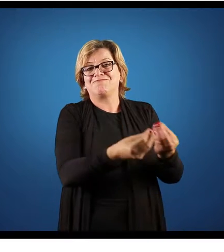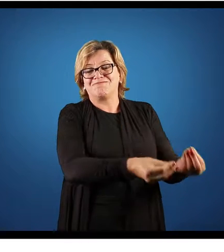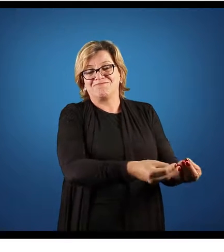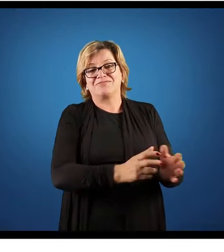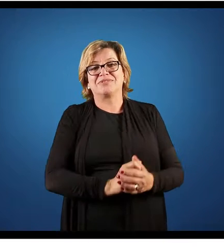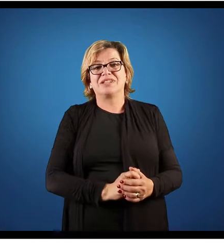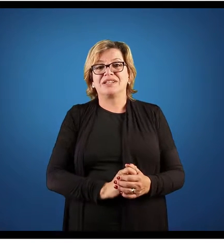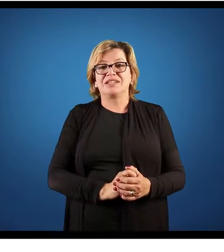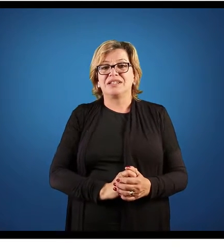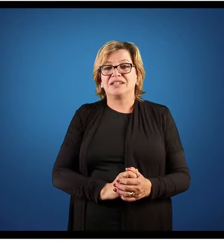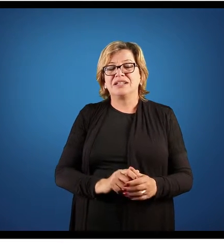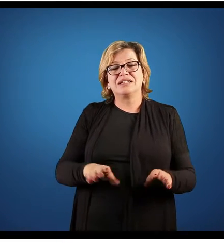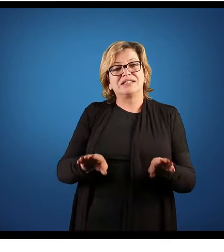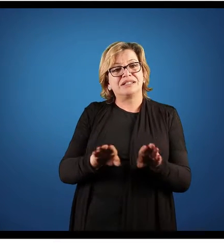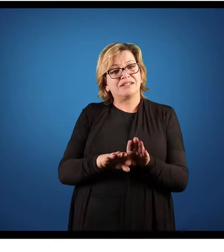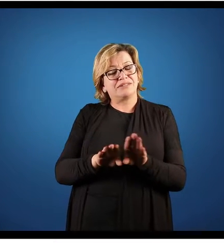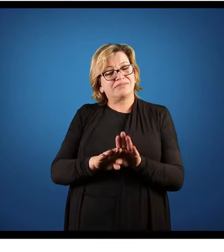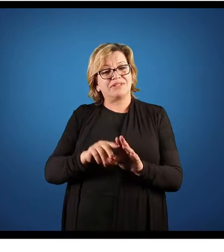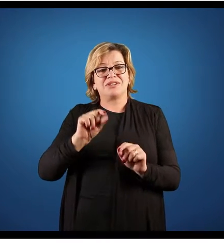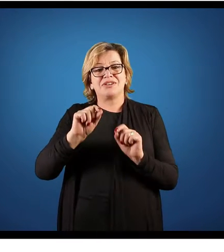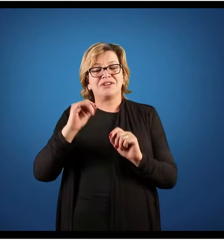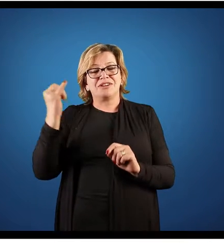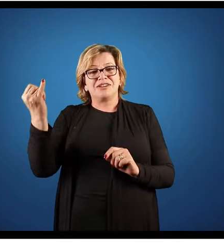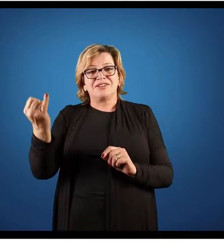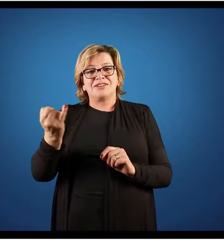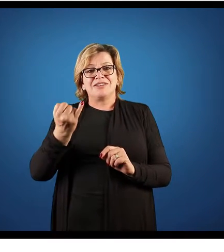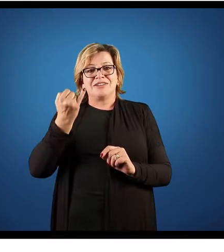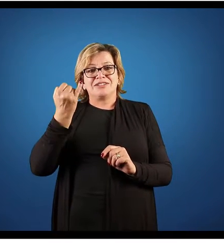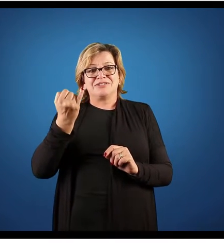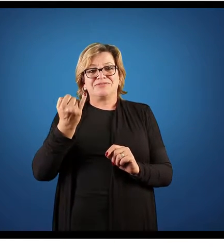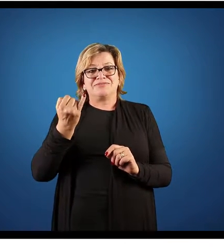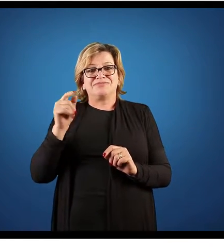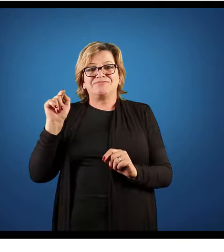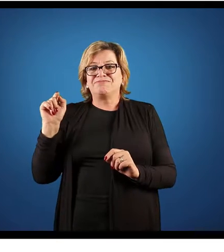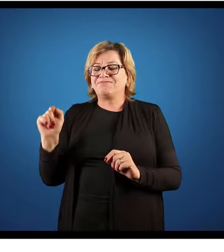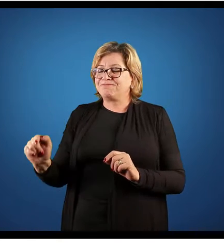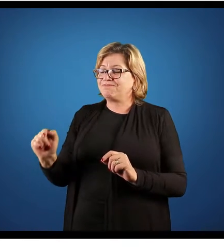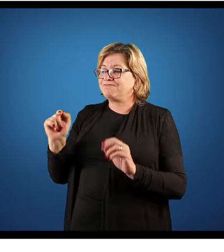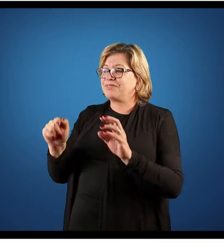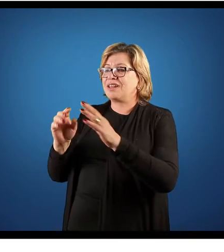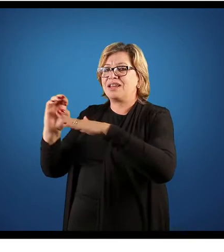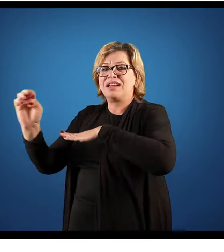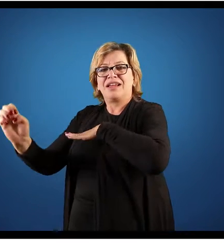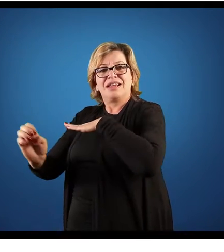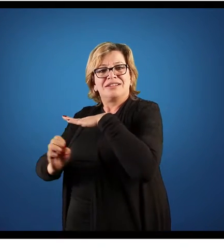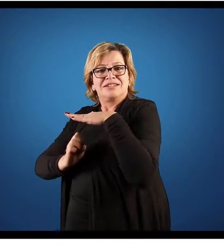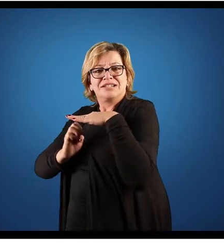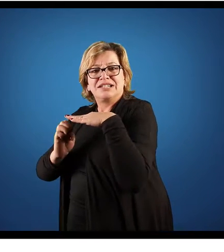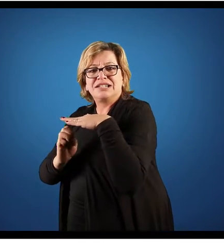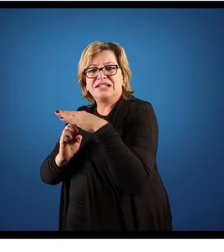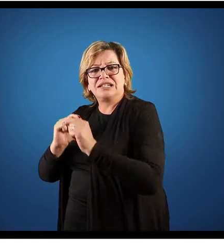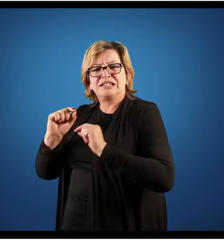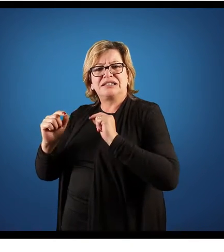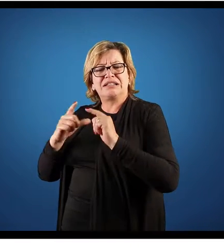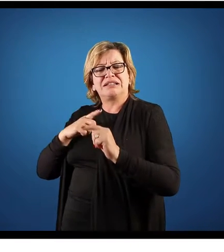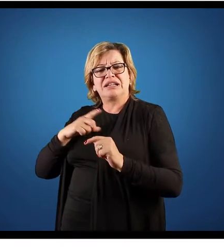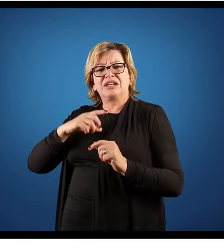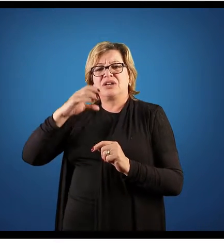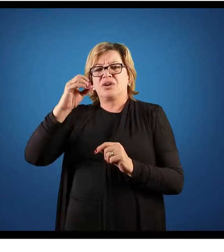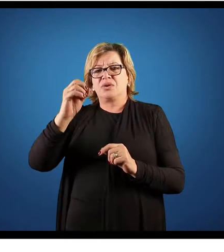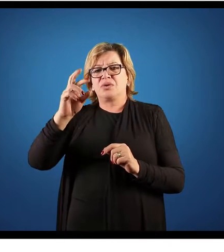público outra questão também é bastante interessante que o setor privado na empresa ela trabalha com os seus orçamentos